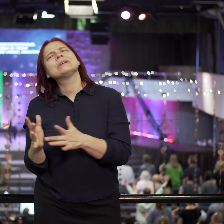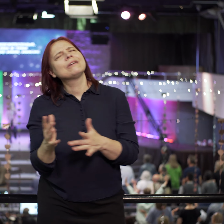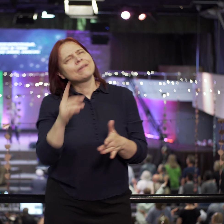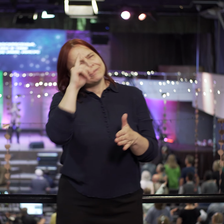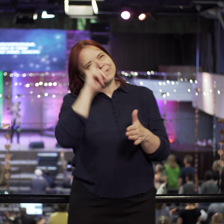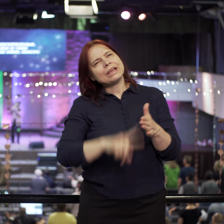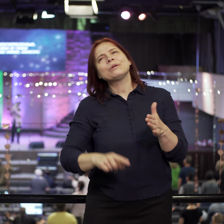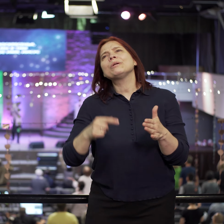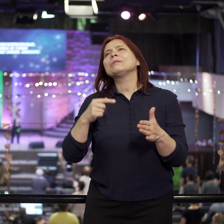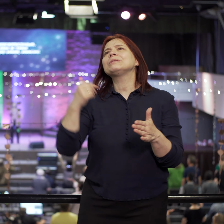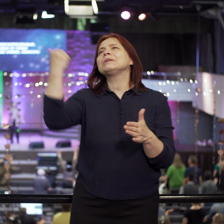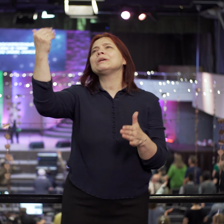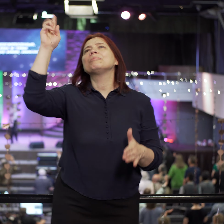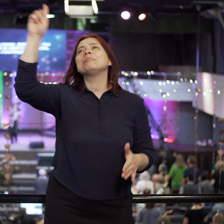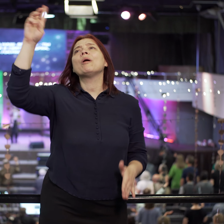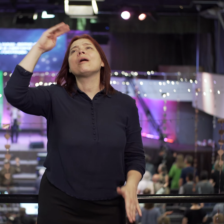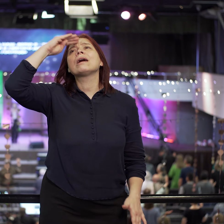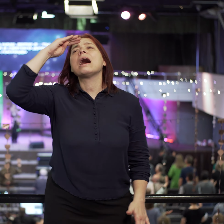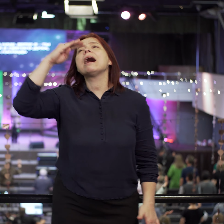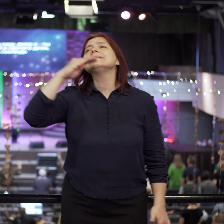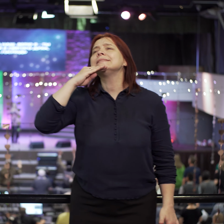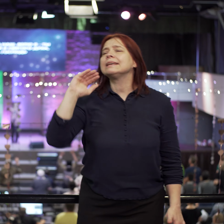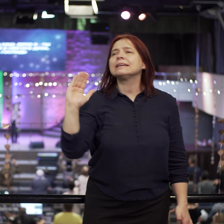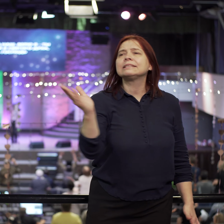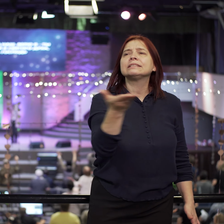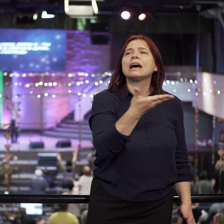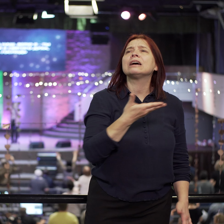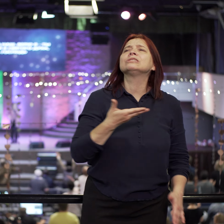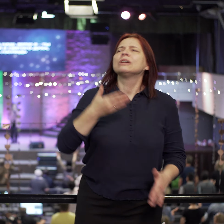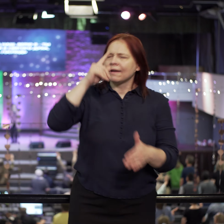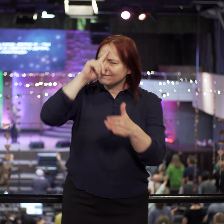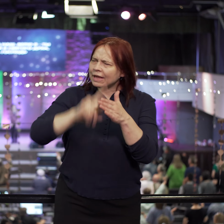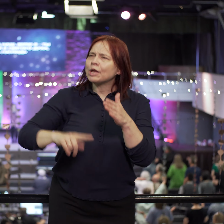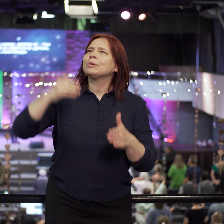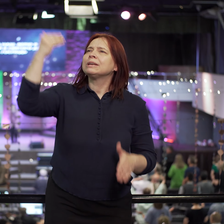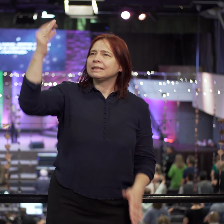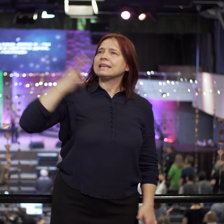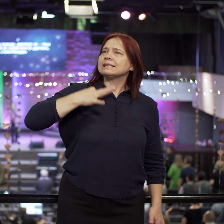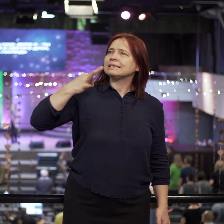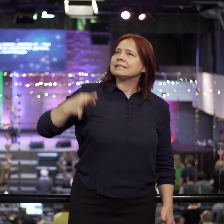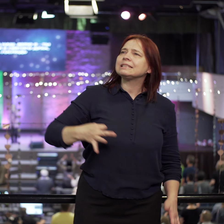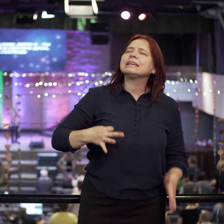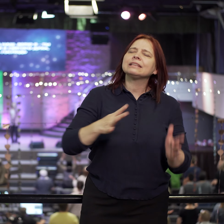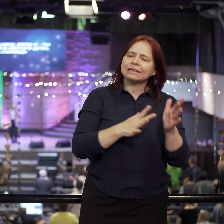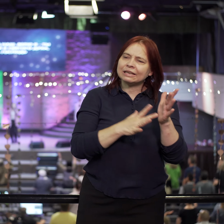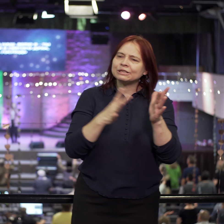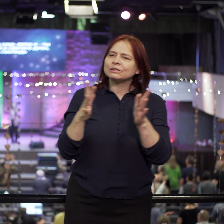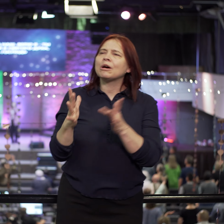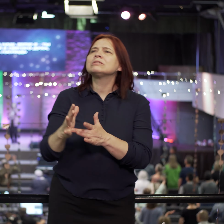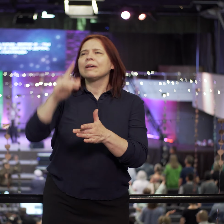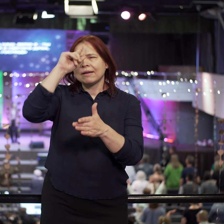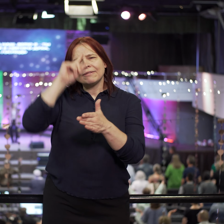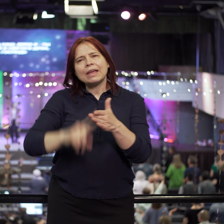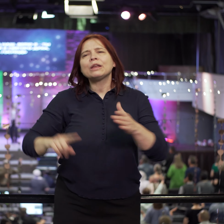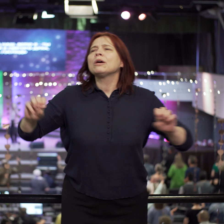Иисус. Верю я, Ты Бог, Отец наш, верю я, Ты Сын Христос, верю я